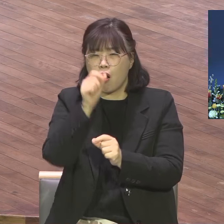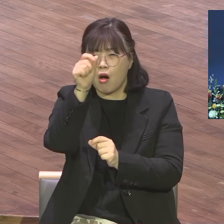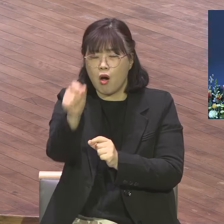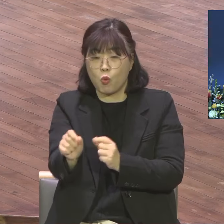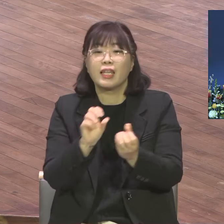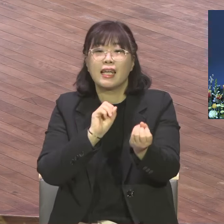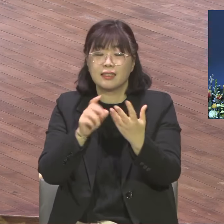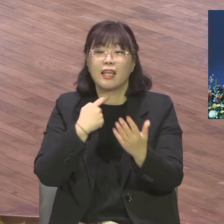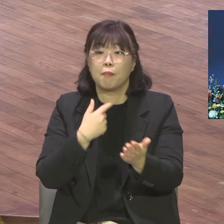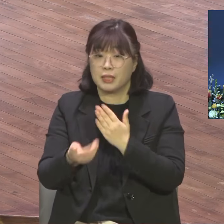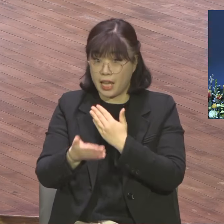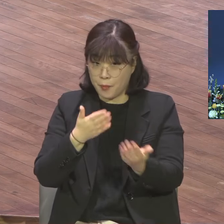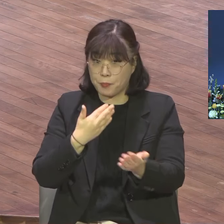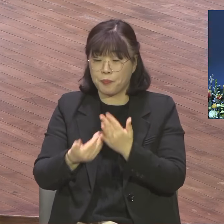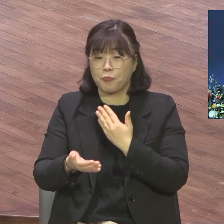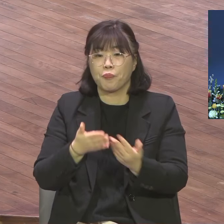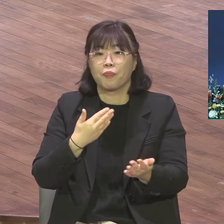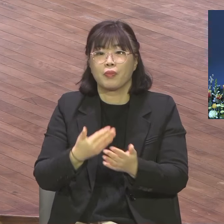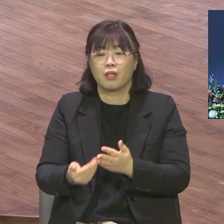제목으로 말씀을 드립니다.